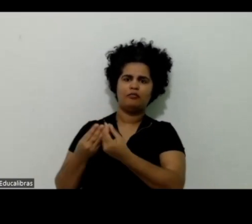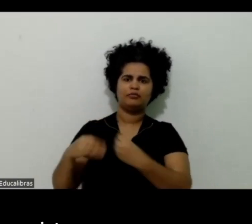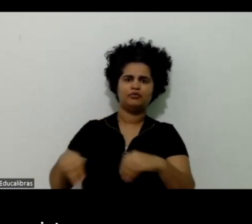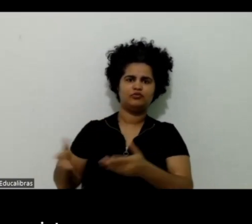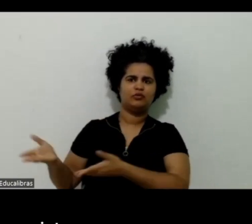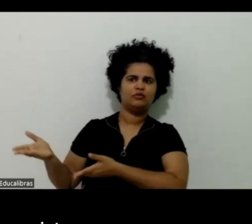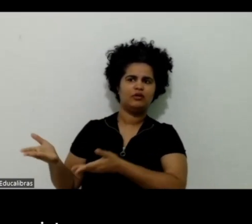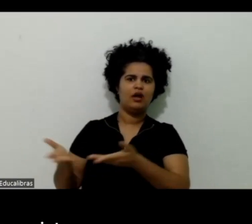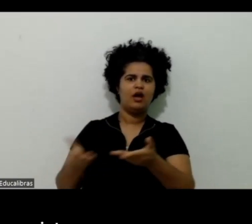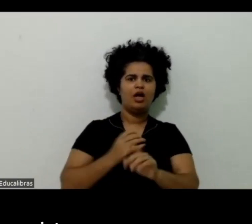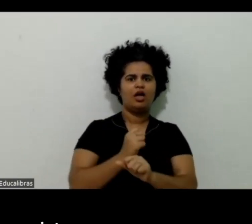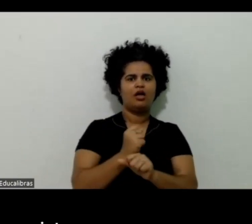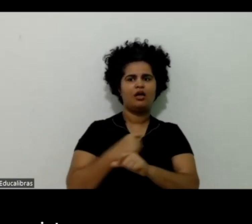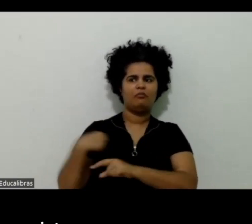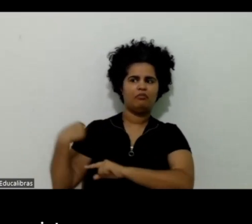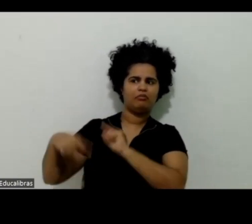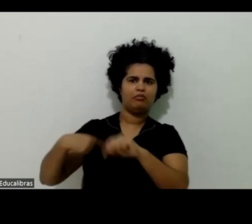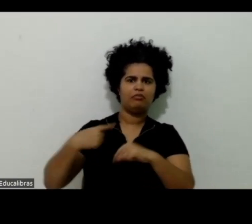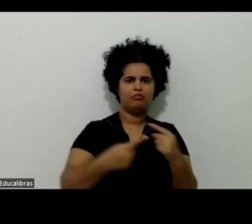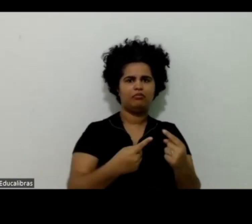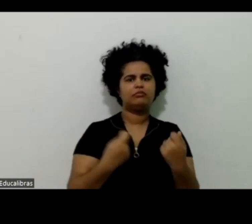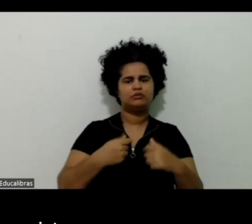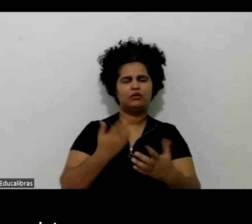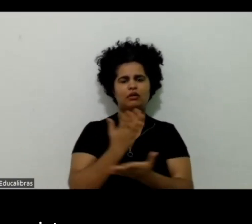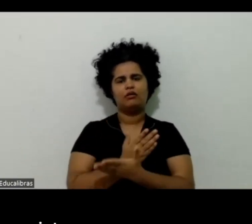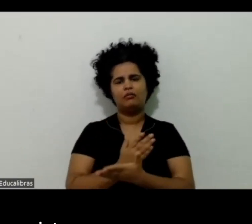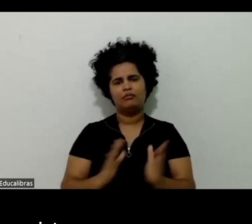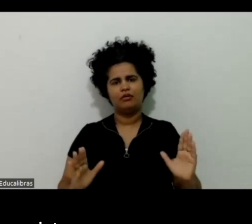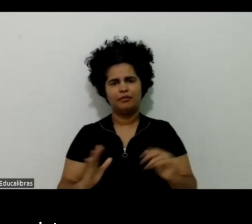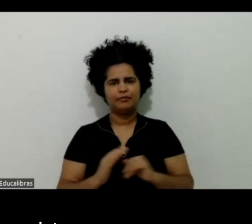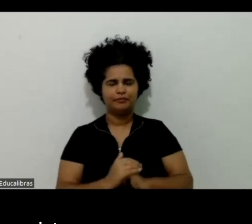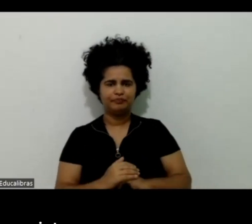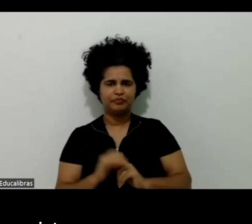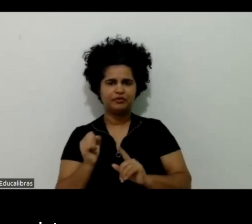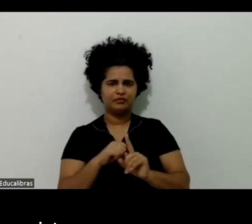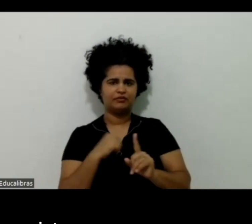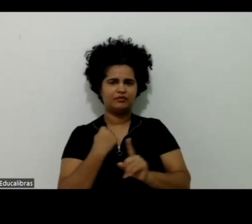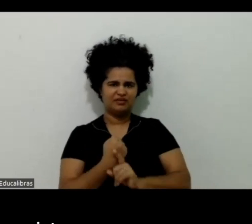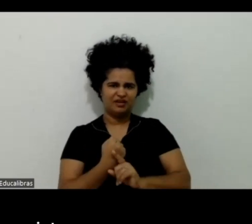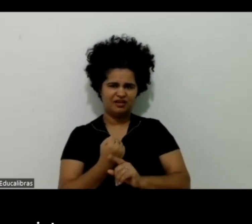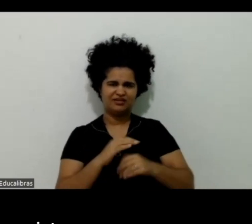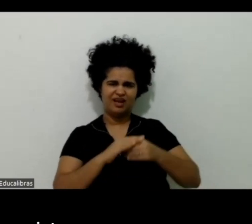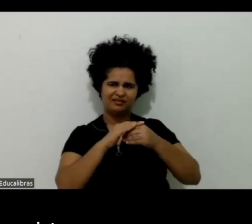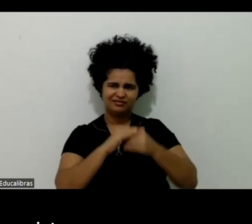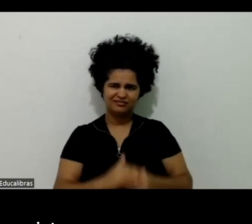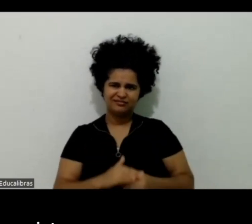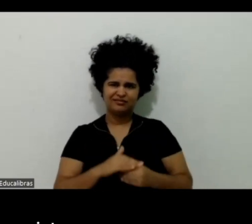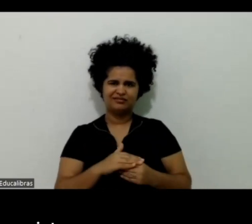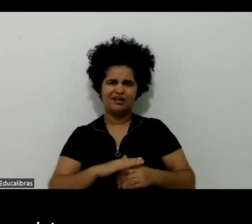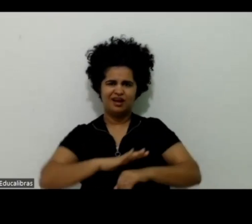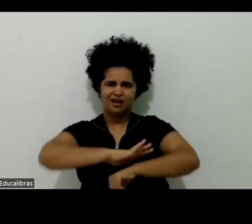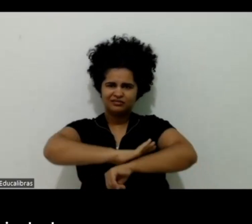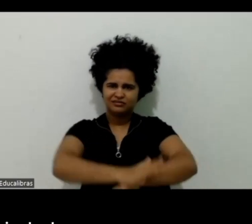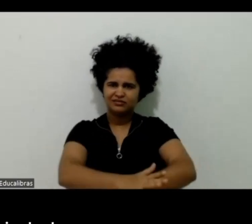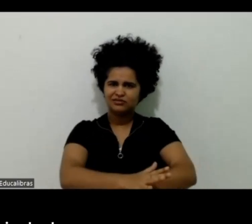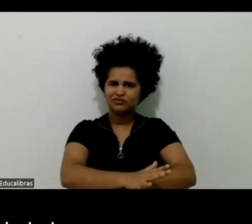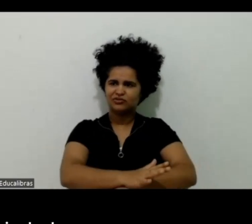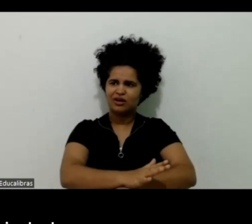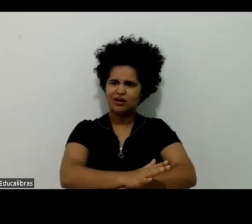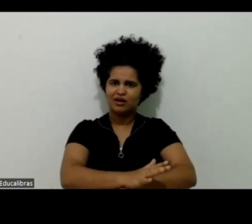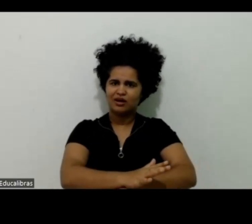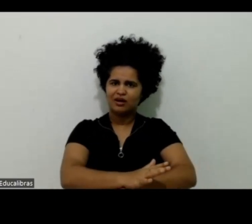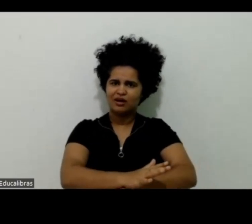né? Numa sociedade racista, não basta não ser racista, é preciso ser antirracista. Porque